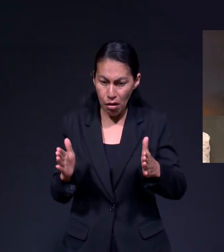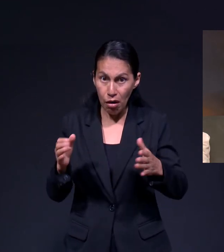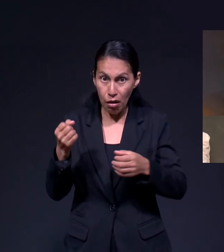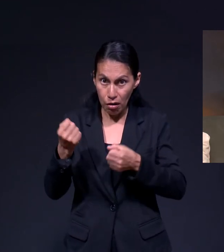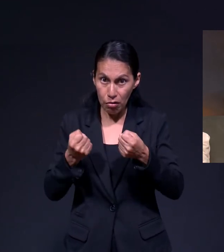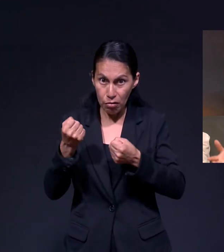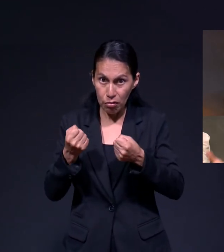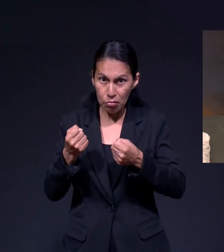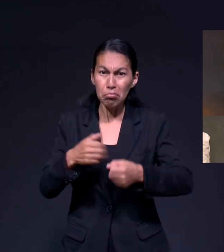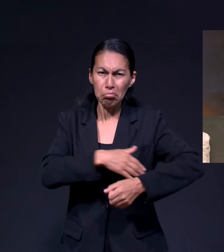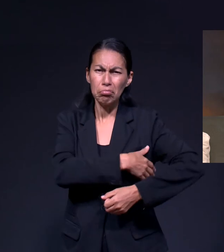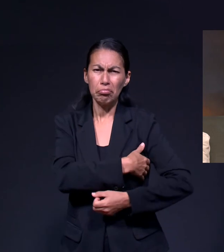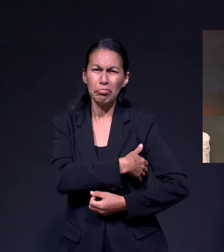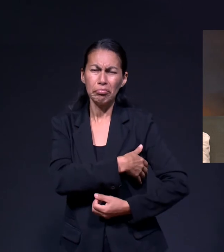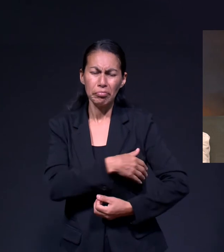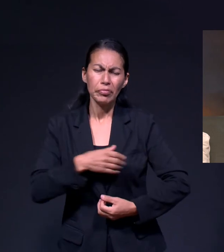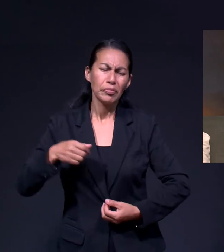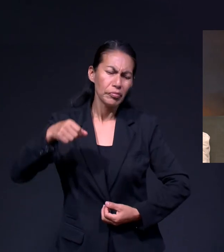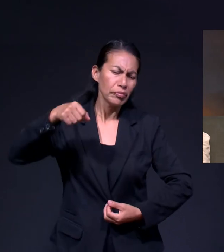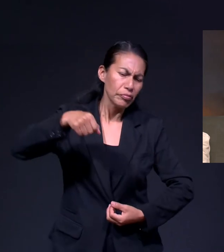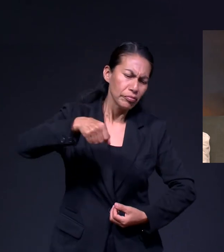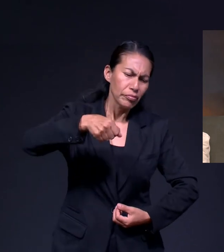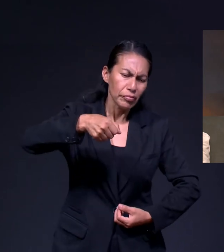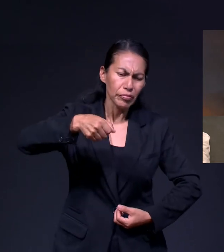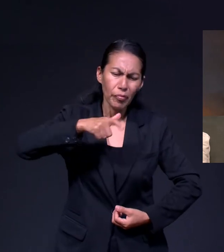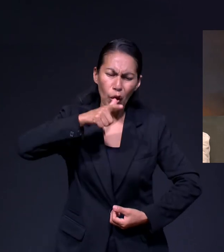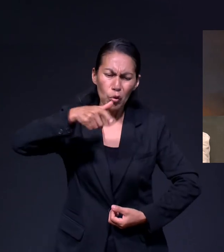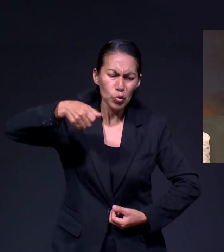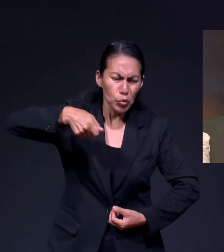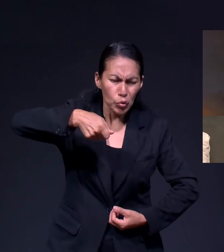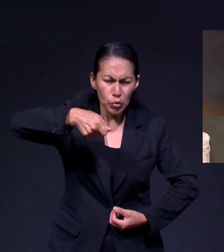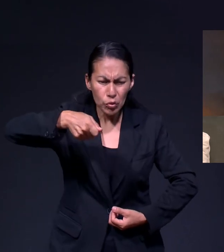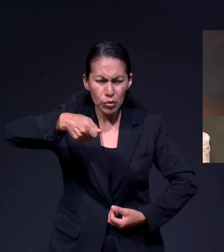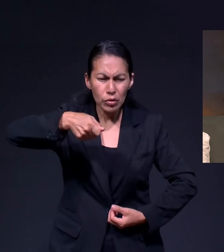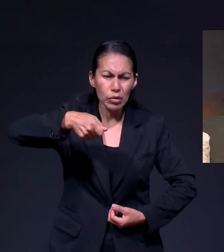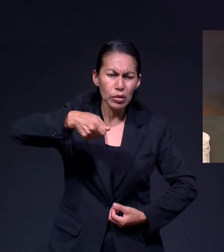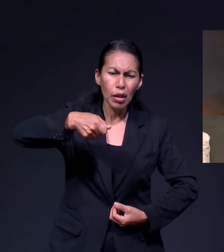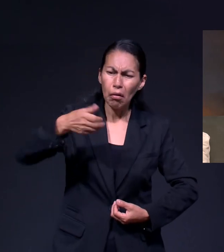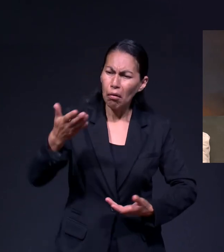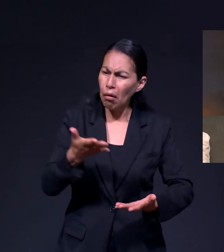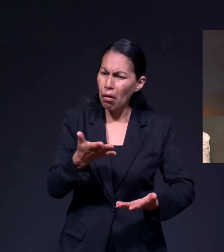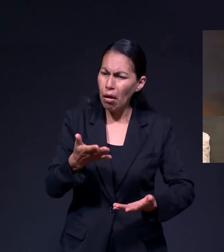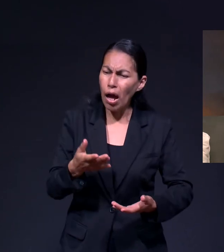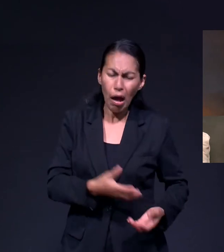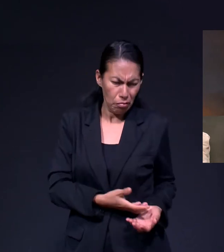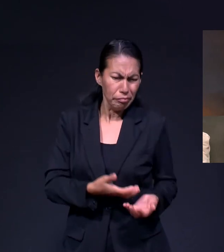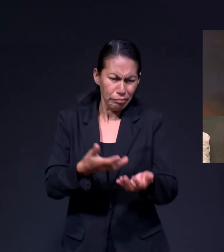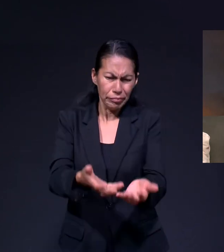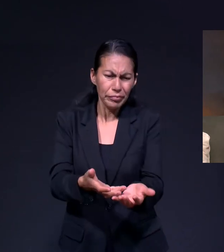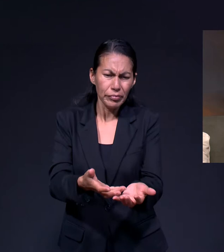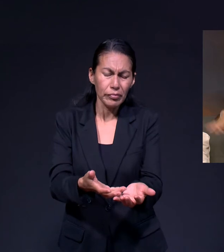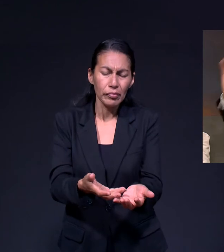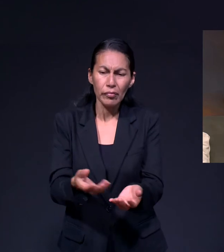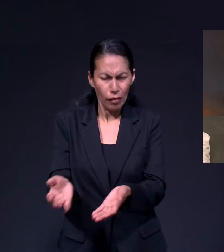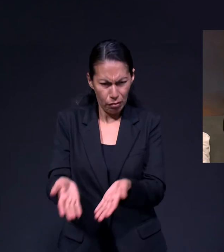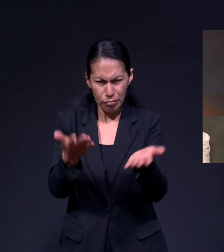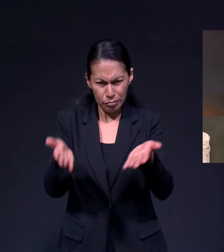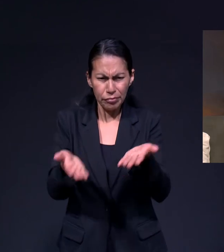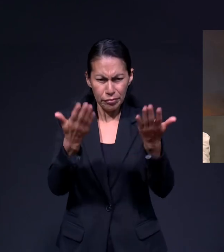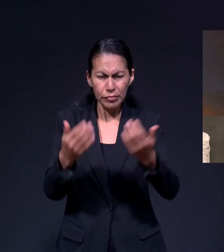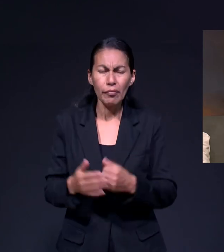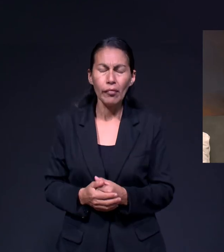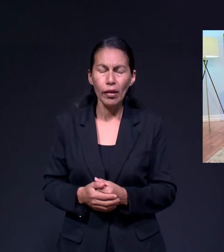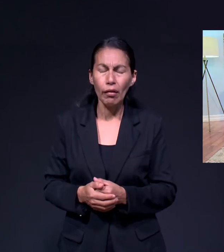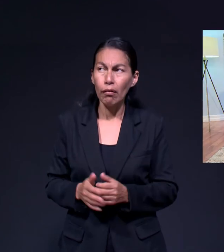consigo no se ha traído una batería conocidas entonces cambiamos la batería y ya esté el señor dijo no que lleven